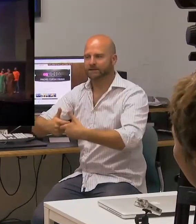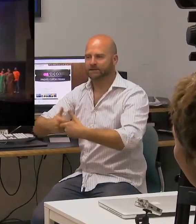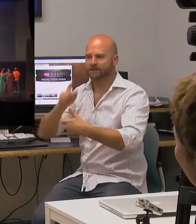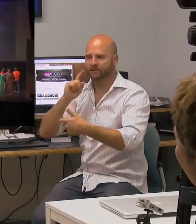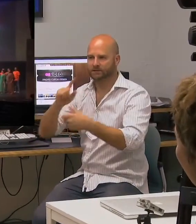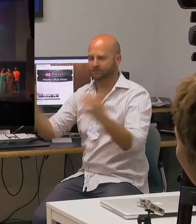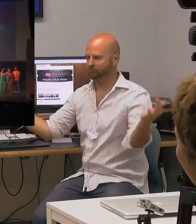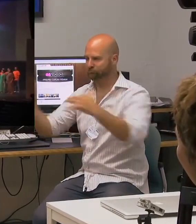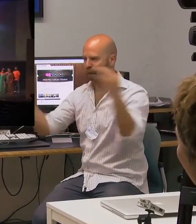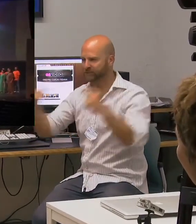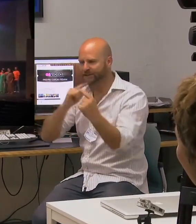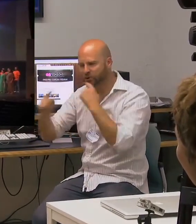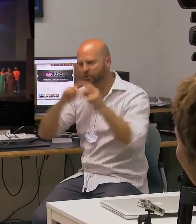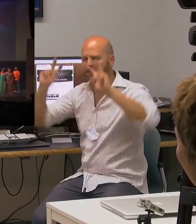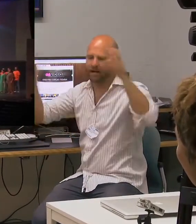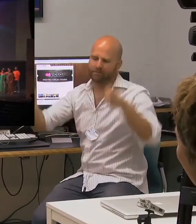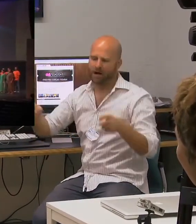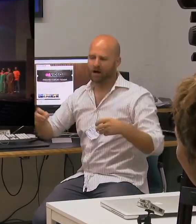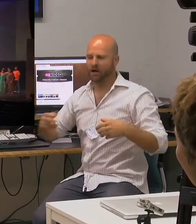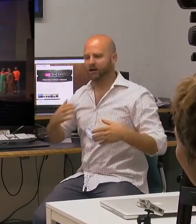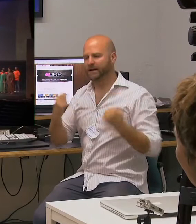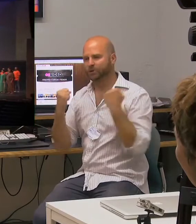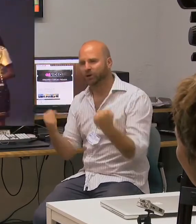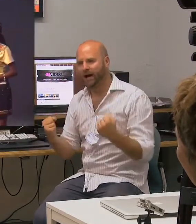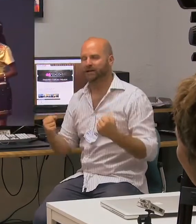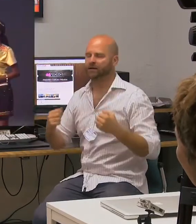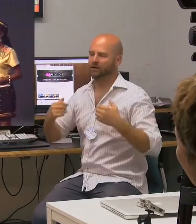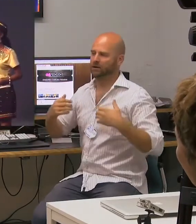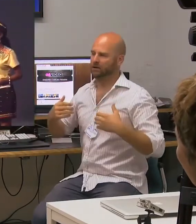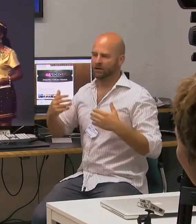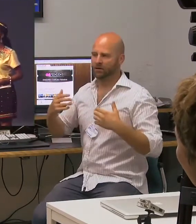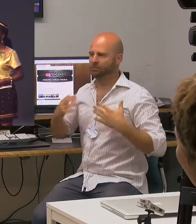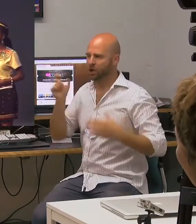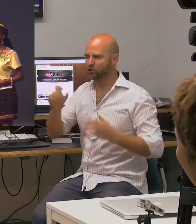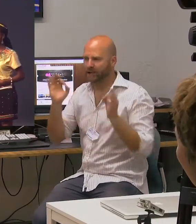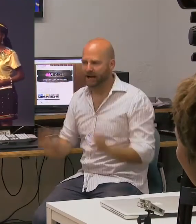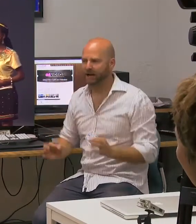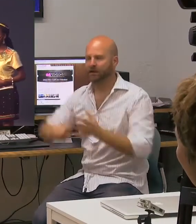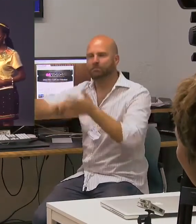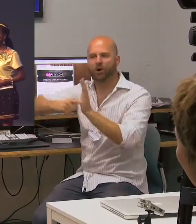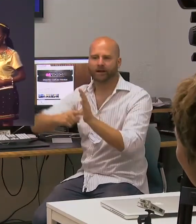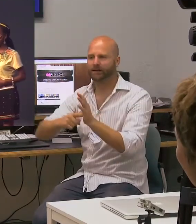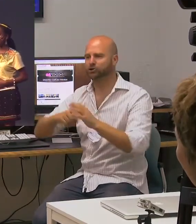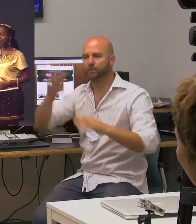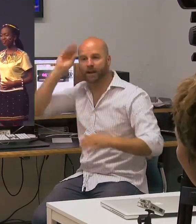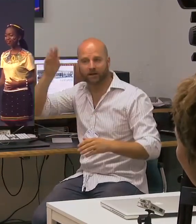zum Beispiel Kongresse und so und Diskussionsthemen über zum Beispiel Gesundheit, Menschenrecht,